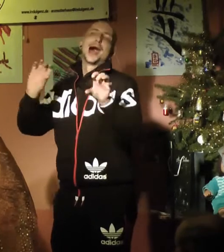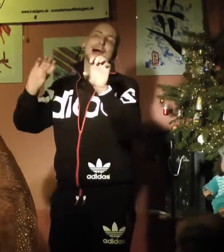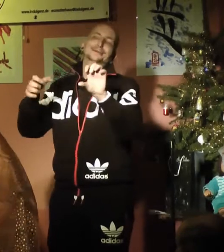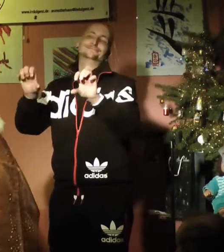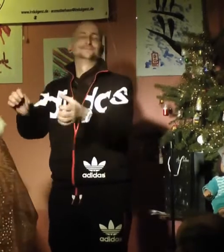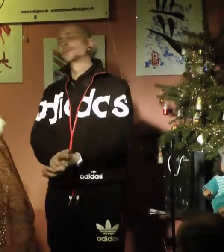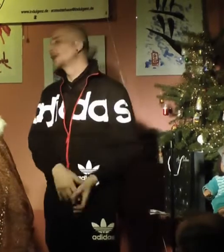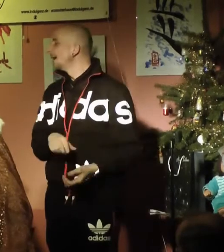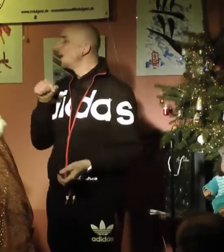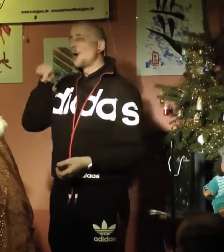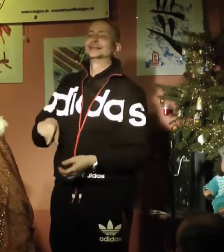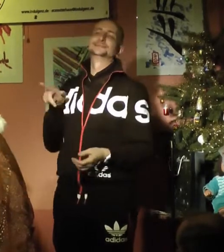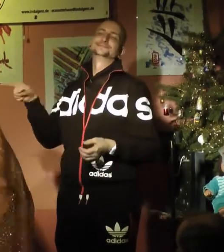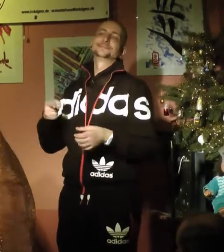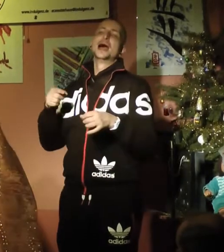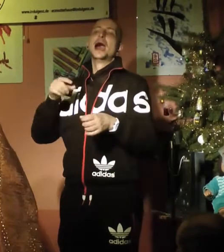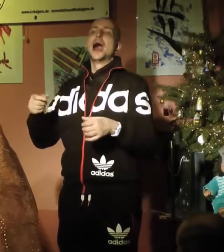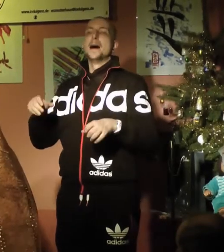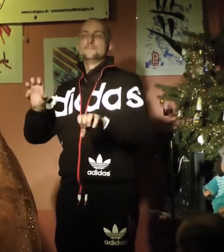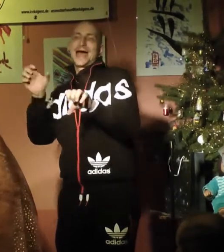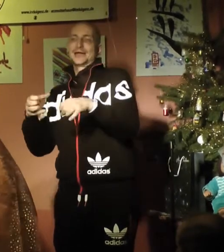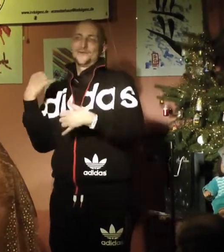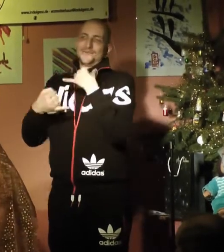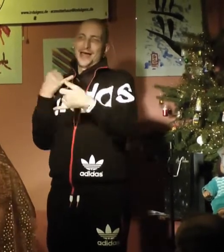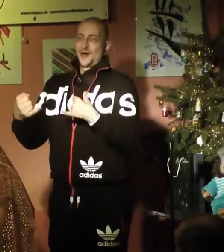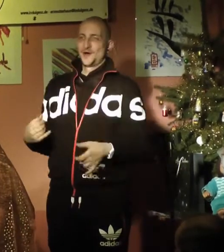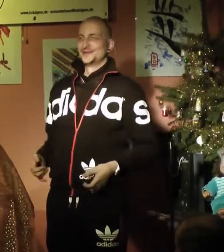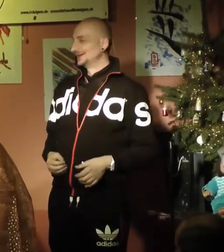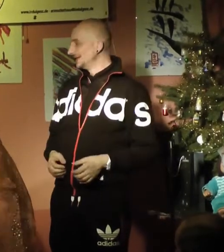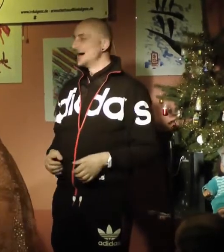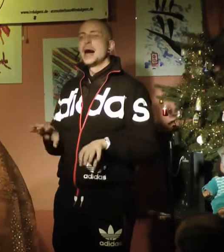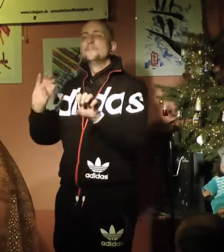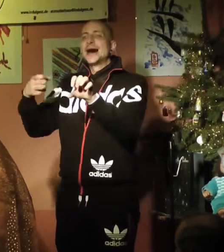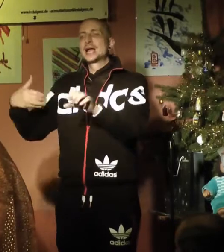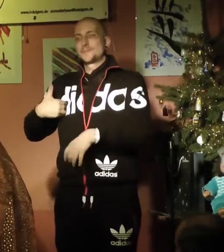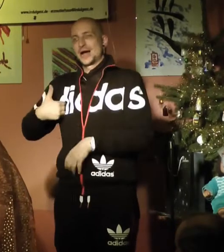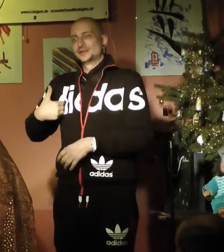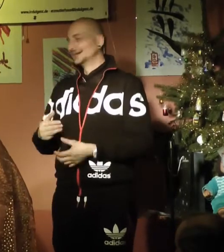Jetzt, ab heute bist du offiziell Bikerbraut, ne? Großartig, auch ein Motorrad.